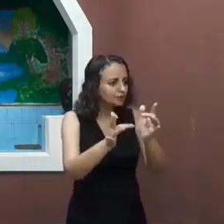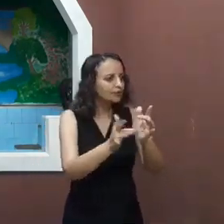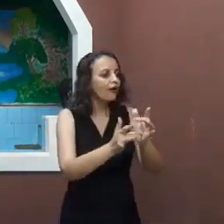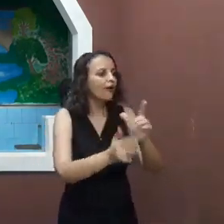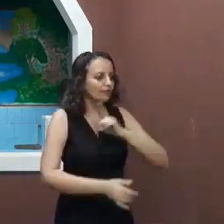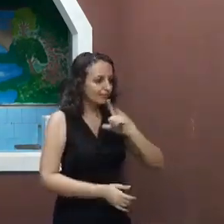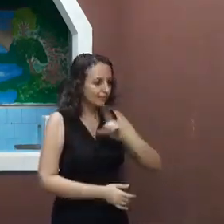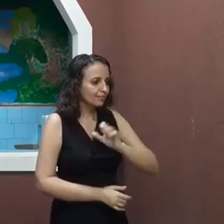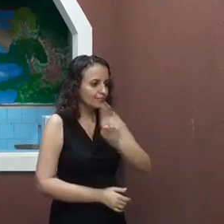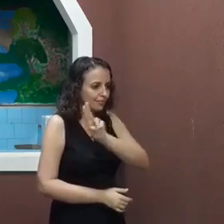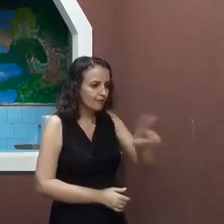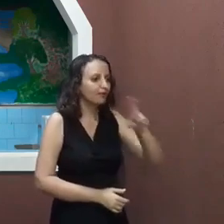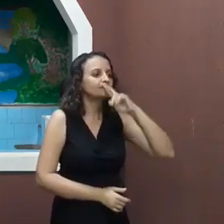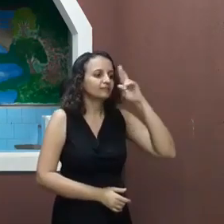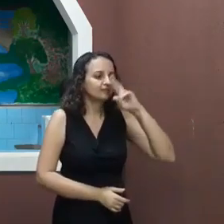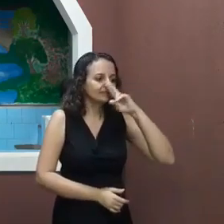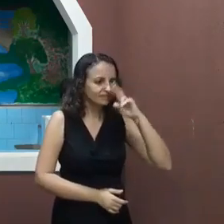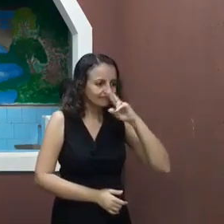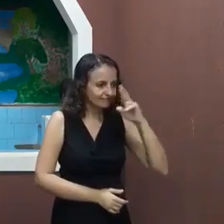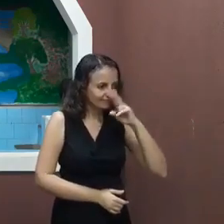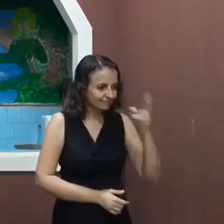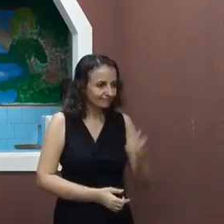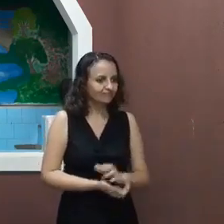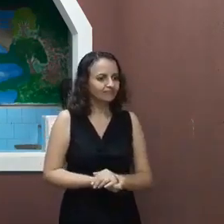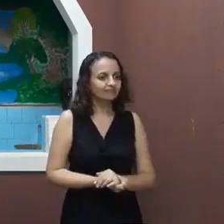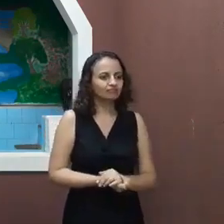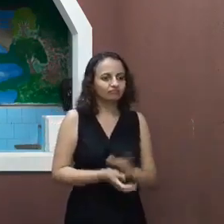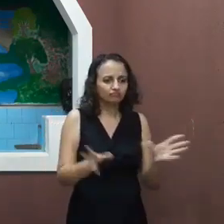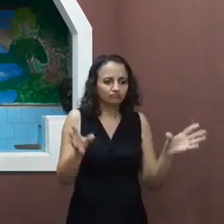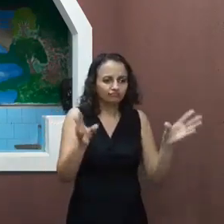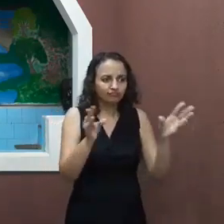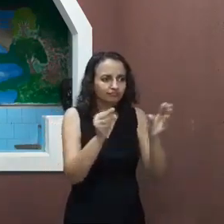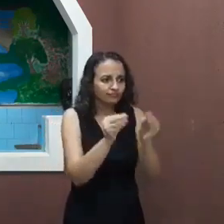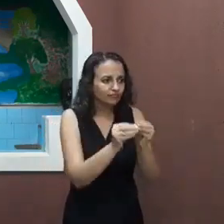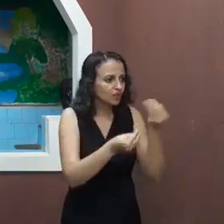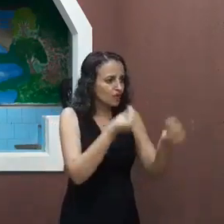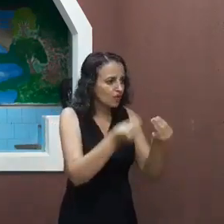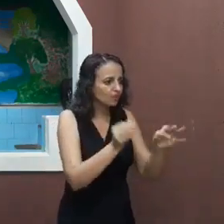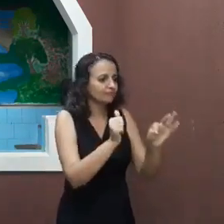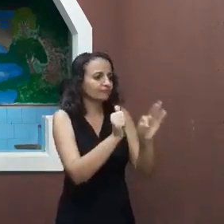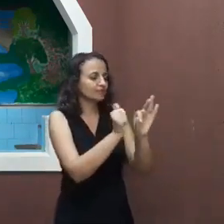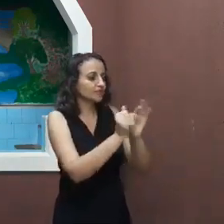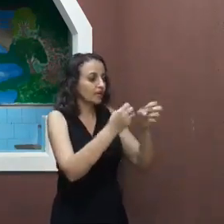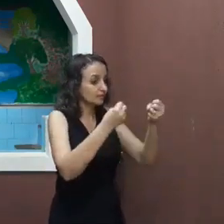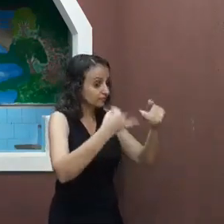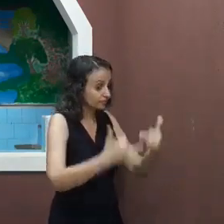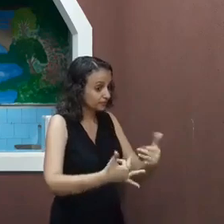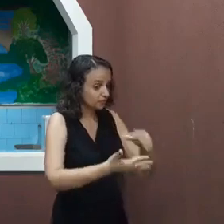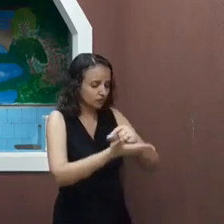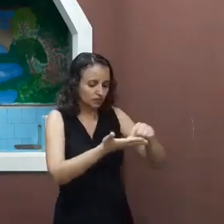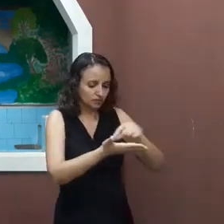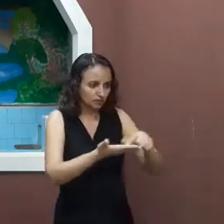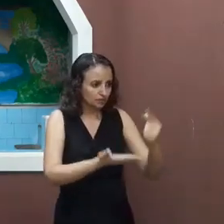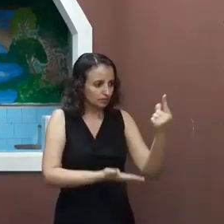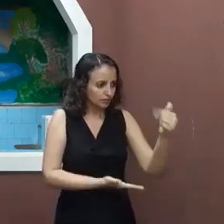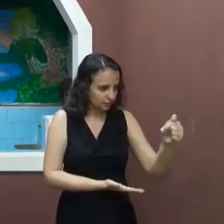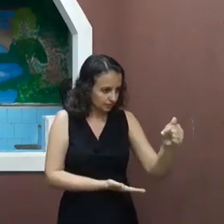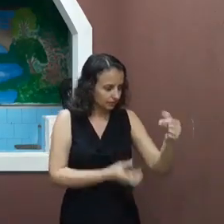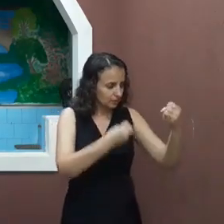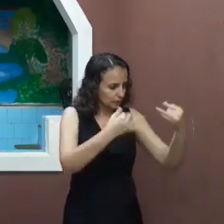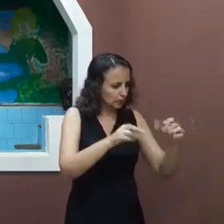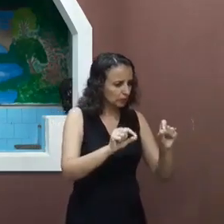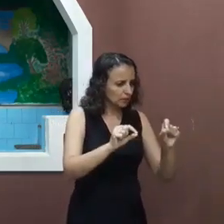Conclusões que nós podemos tirar do livro de Tiago. No versículo 17 fala: assim